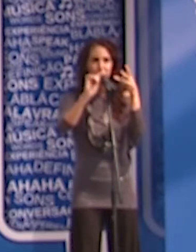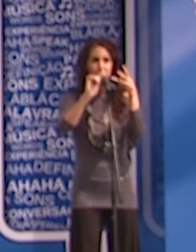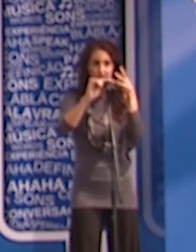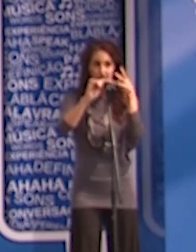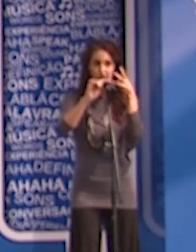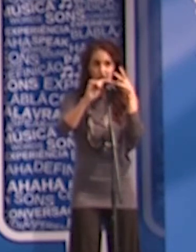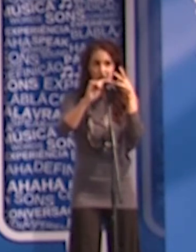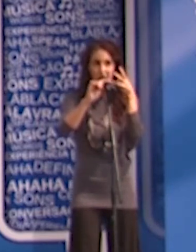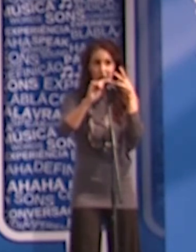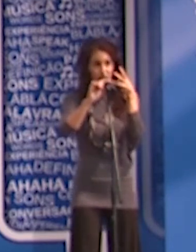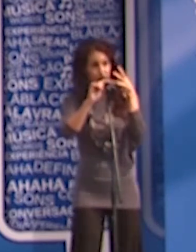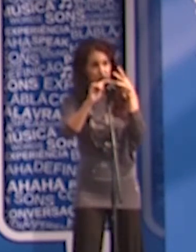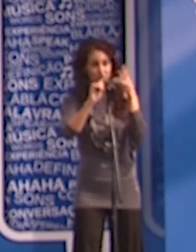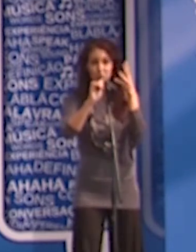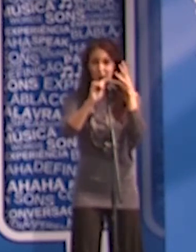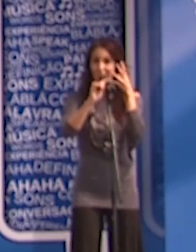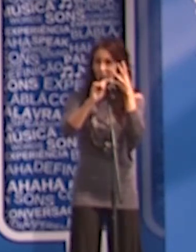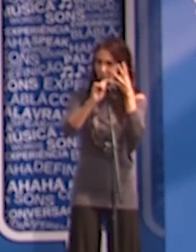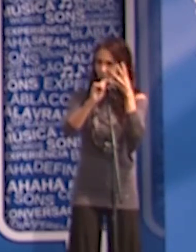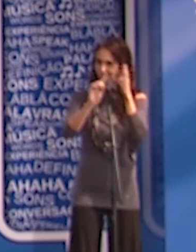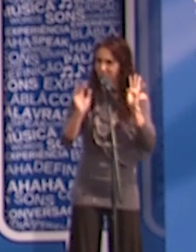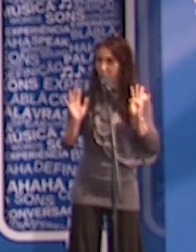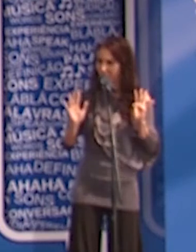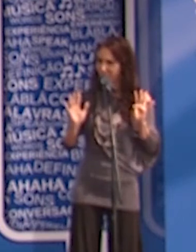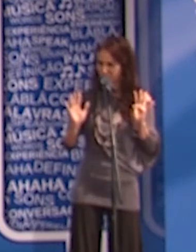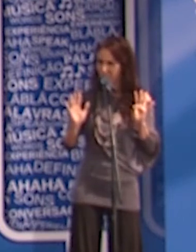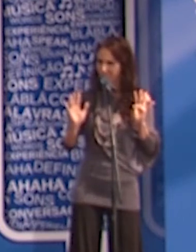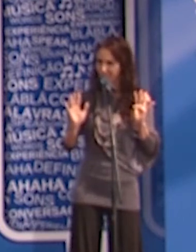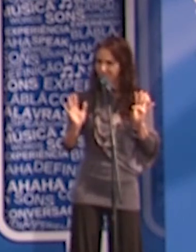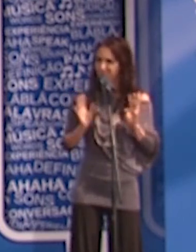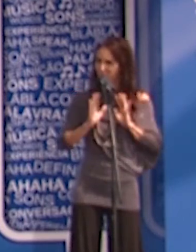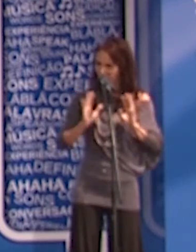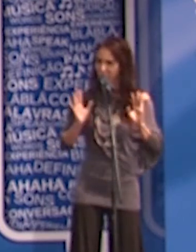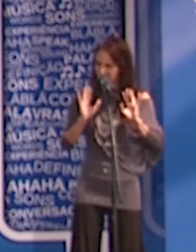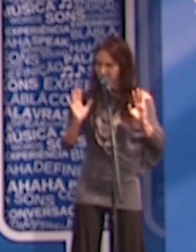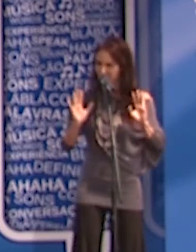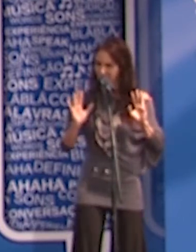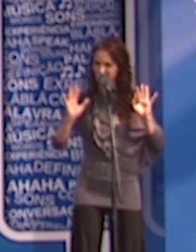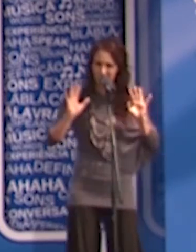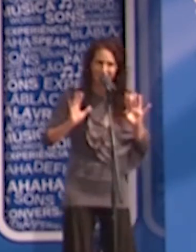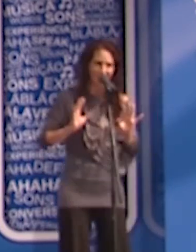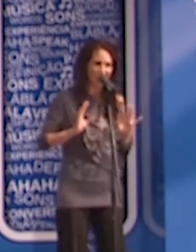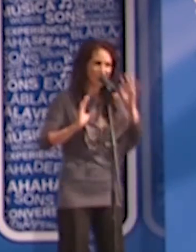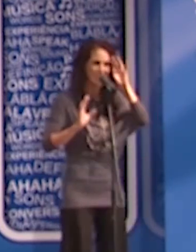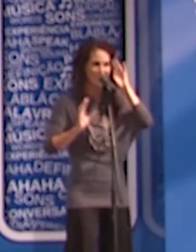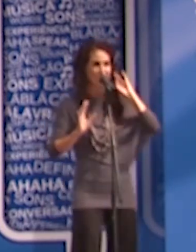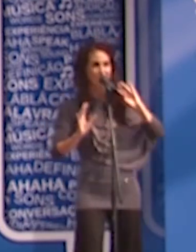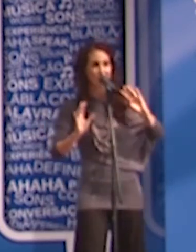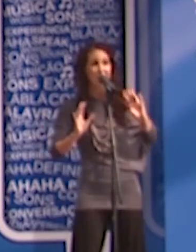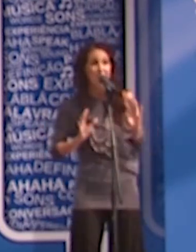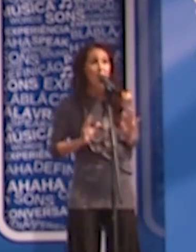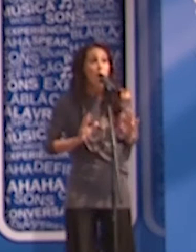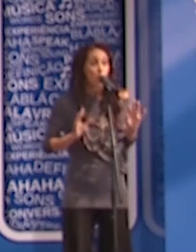contigo, perto da vista, do coração, até ao fim. Ok? Vamos experimentar? Não é difícil. Vamos tentar. Então é